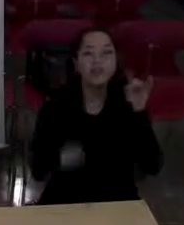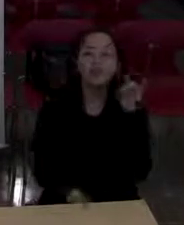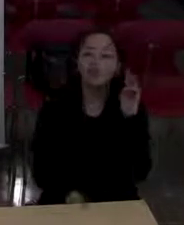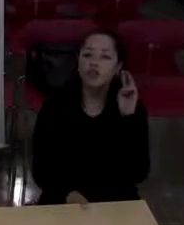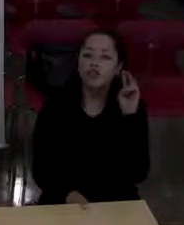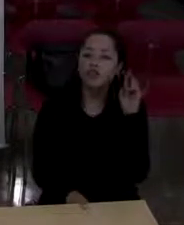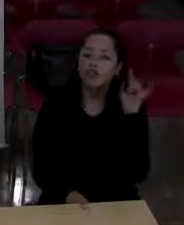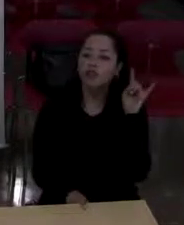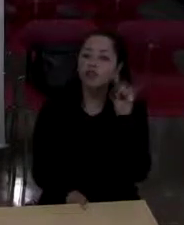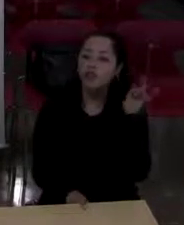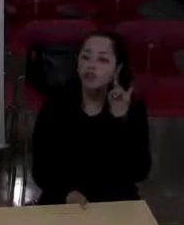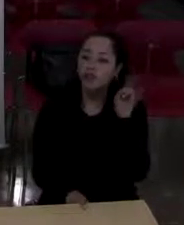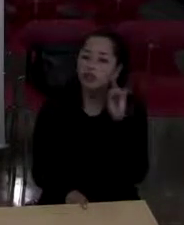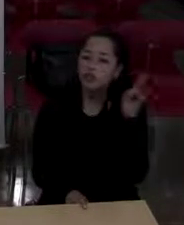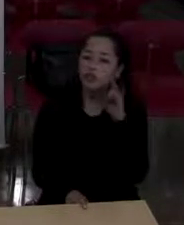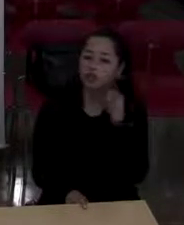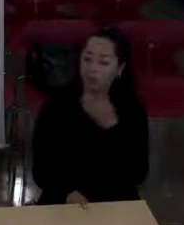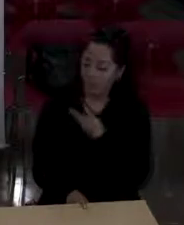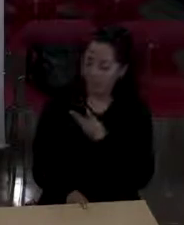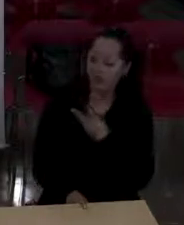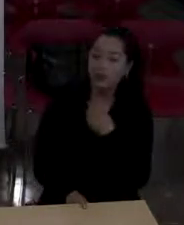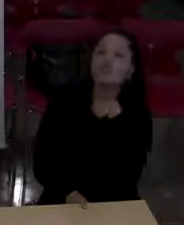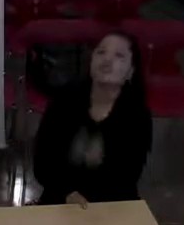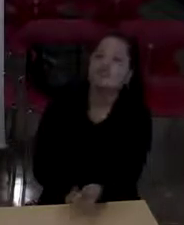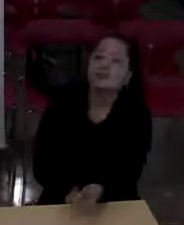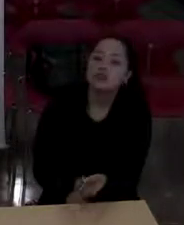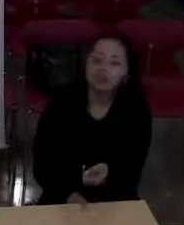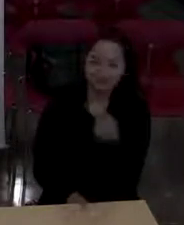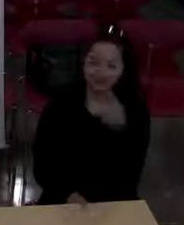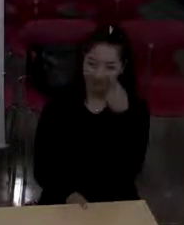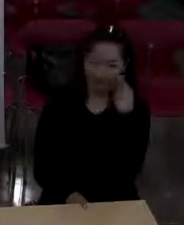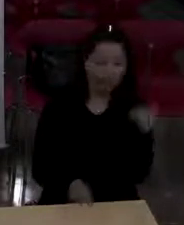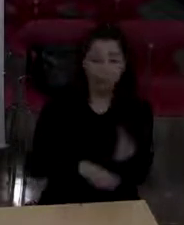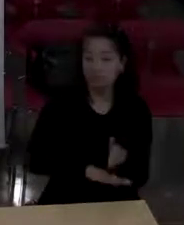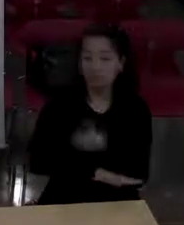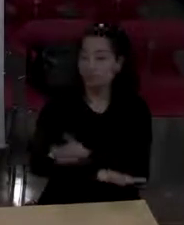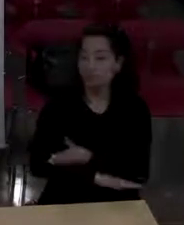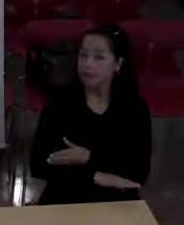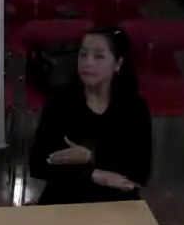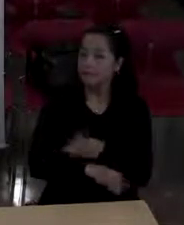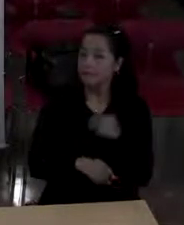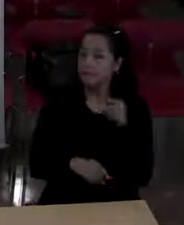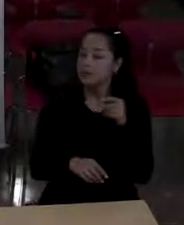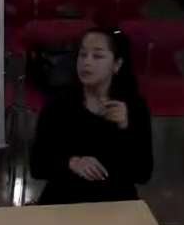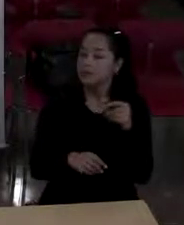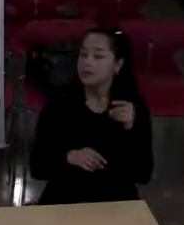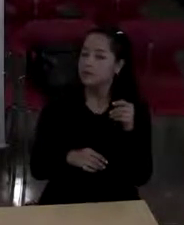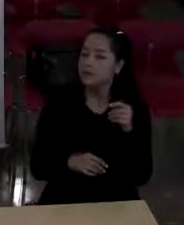bebé después de una programación empieza a responder a esa voz de la mamá.